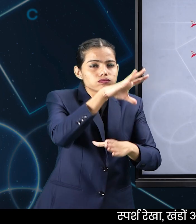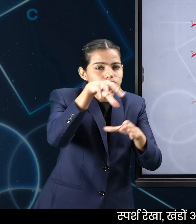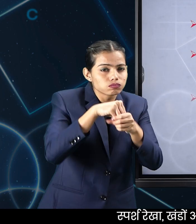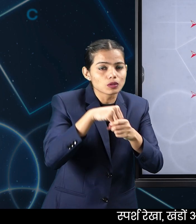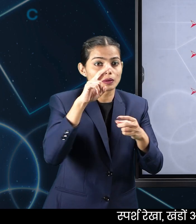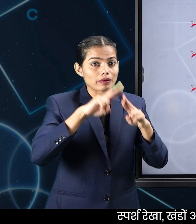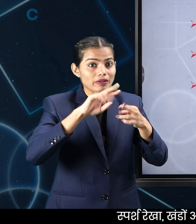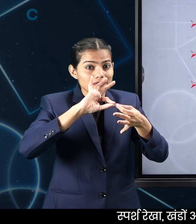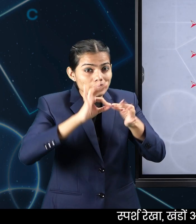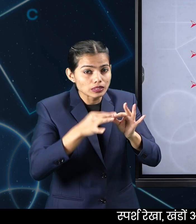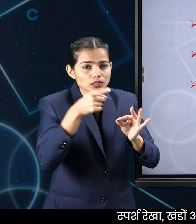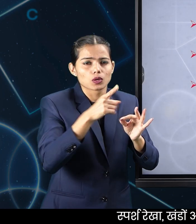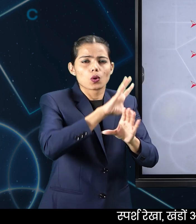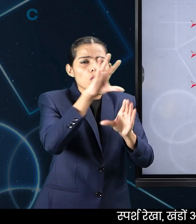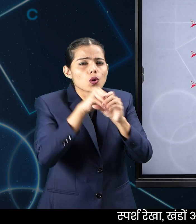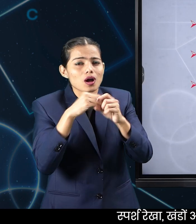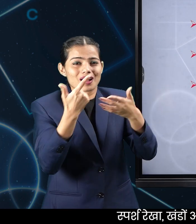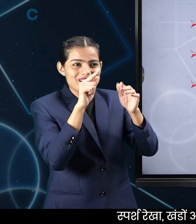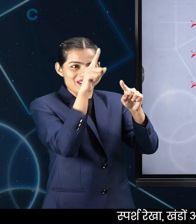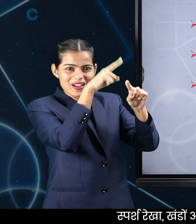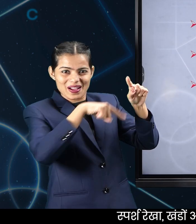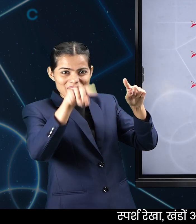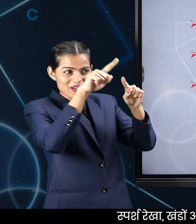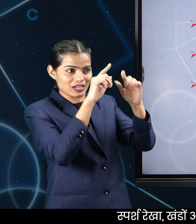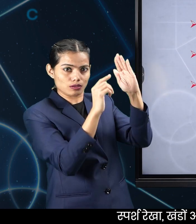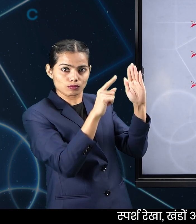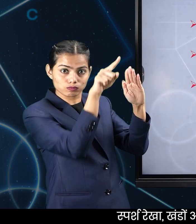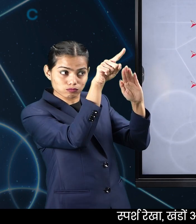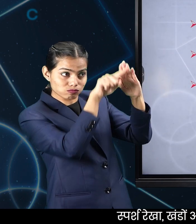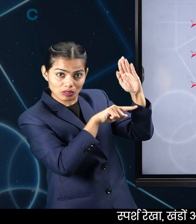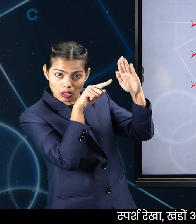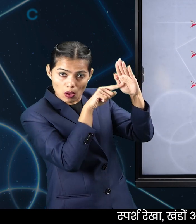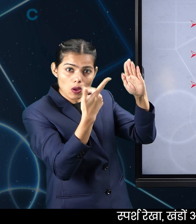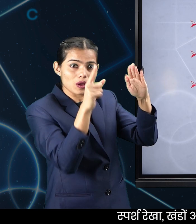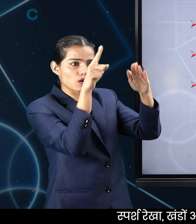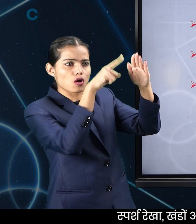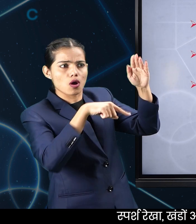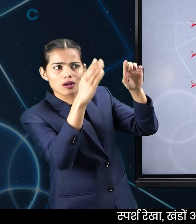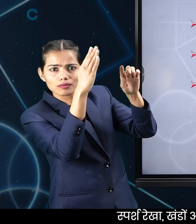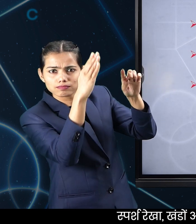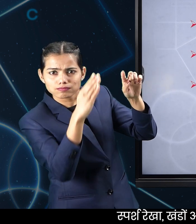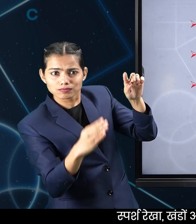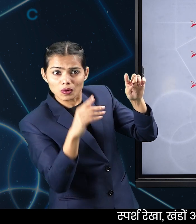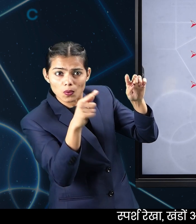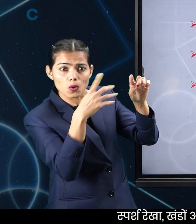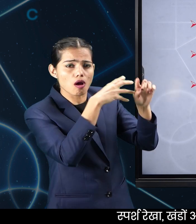स्पर्श रेखा खंडों और जीवा की लंबाई के बारे में प्रमेयों को लागू करें।